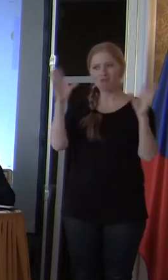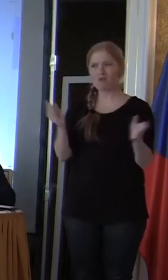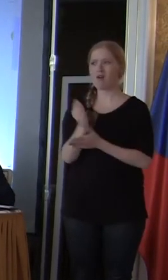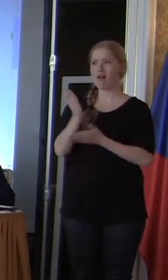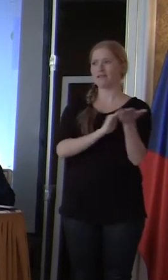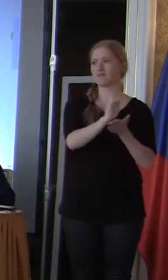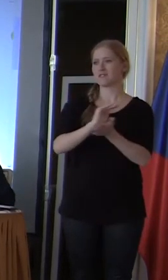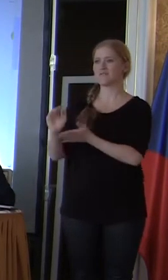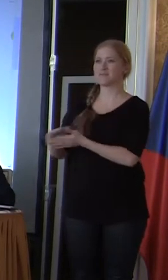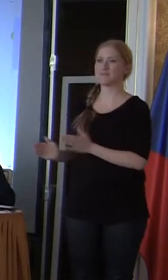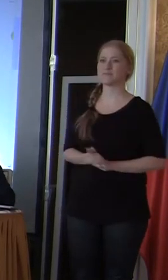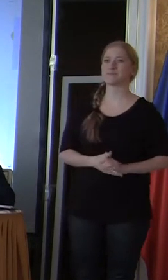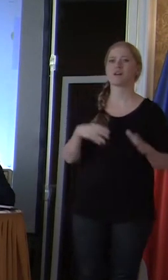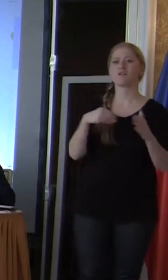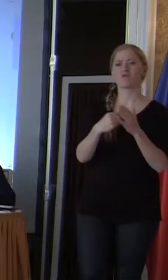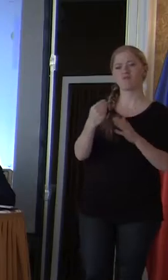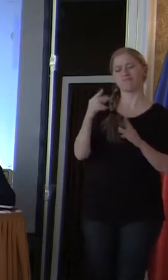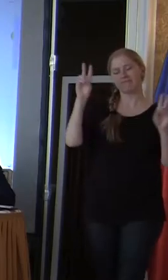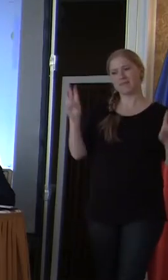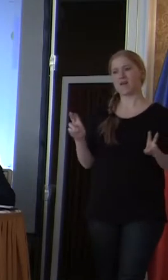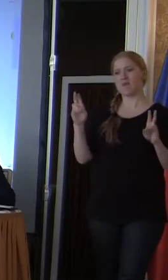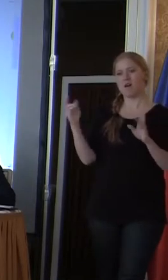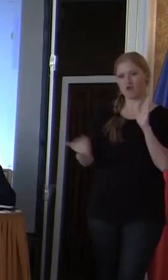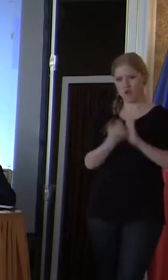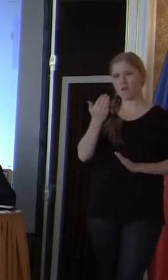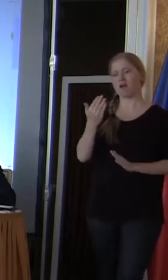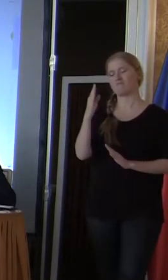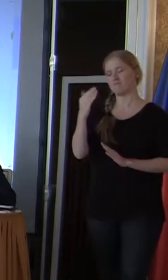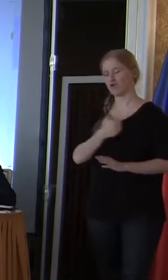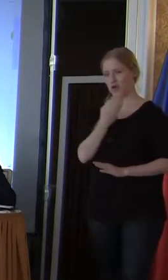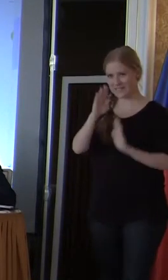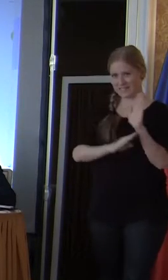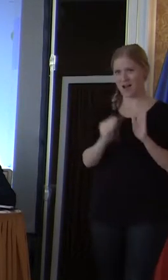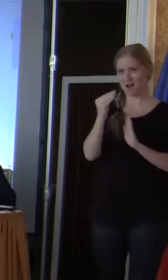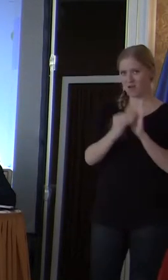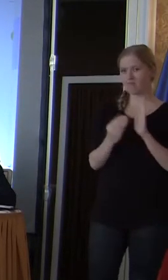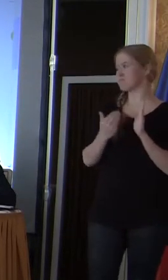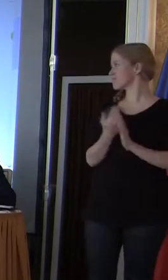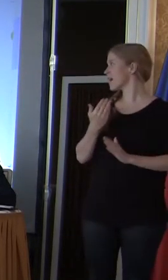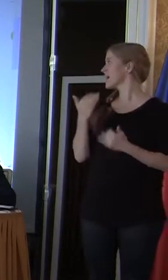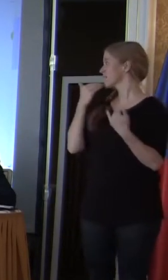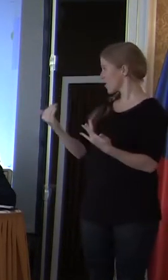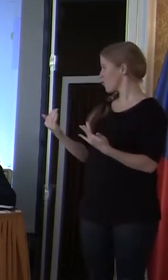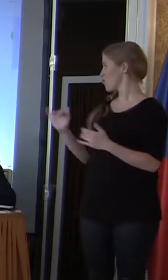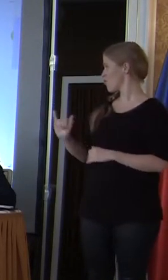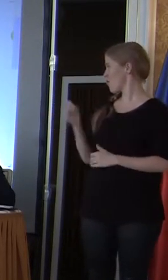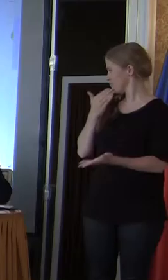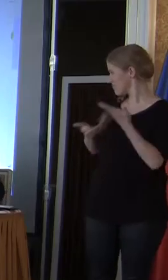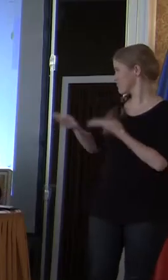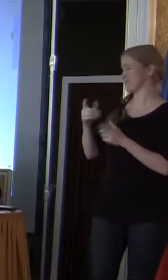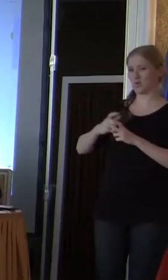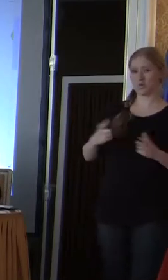novela školského zákona v oblasti inkluzivního vzdělávání. Dovolte mi poděkovat všem panelistům, kteří jsou